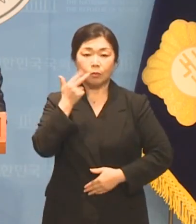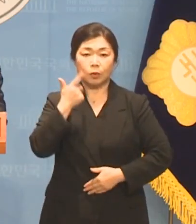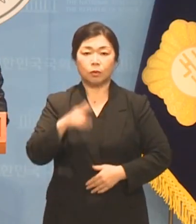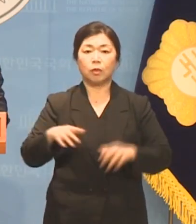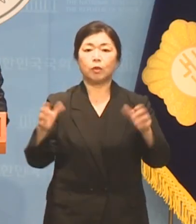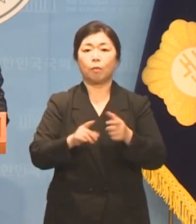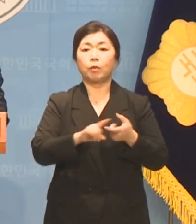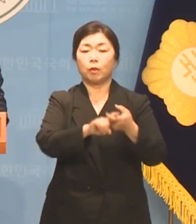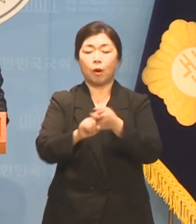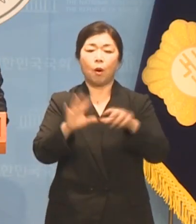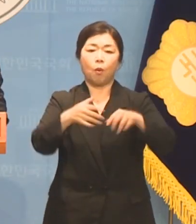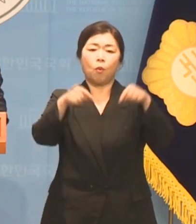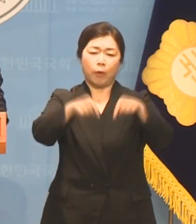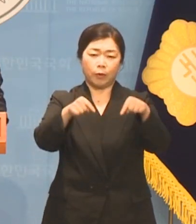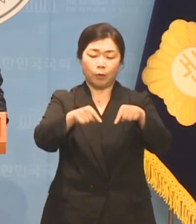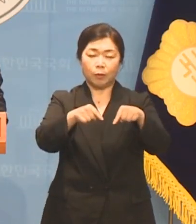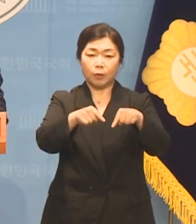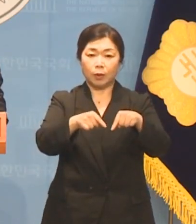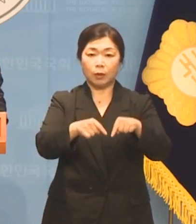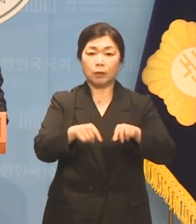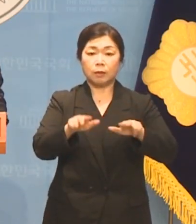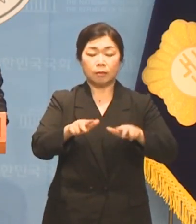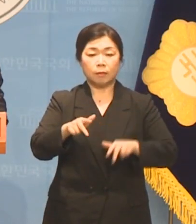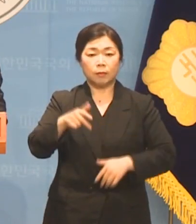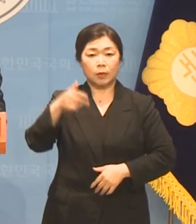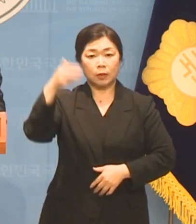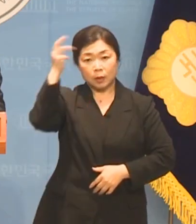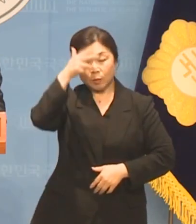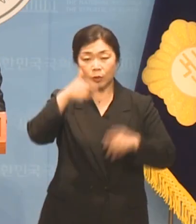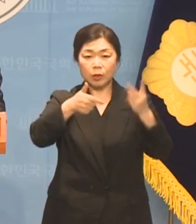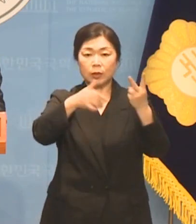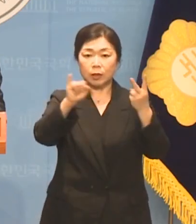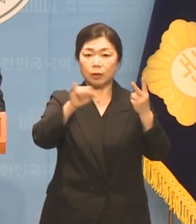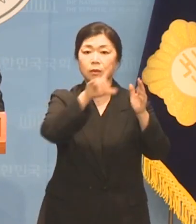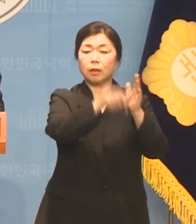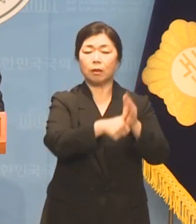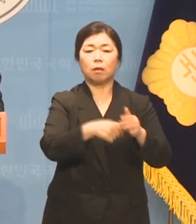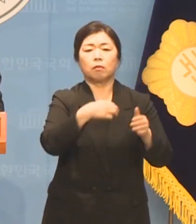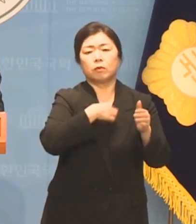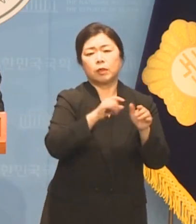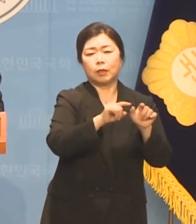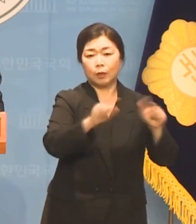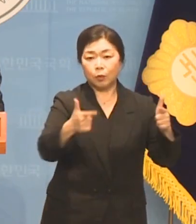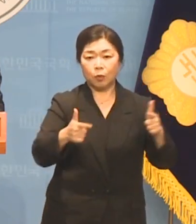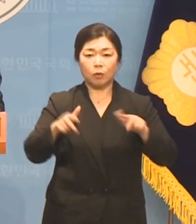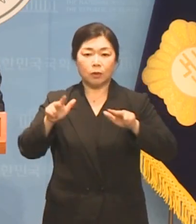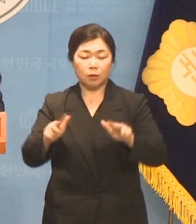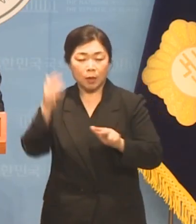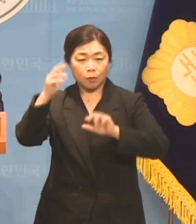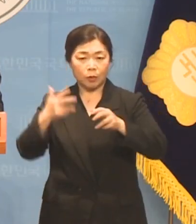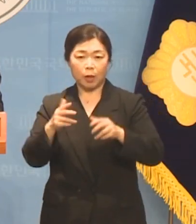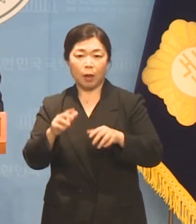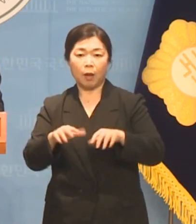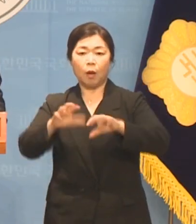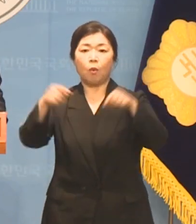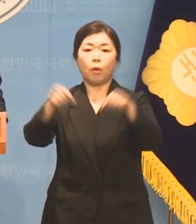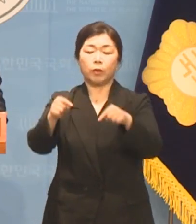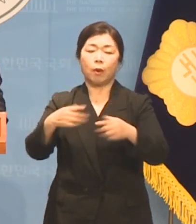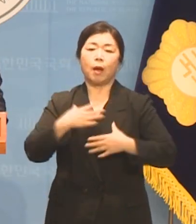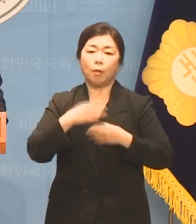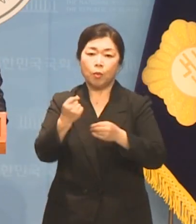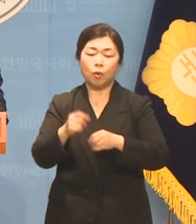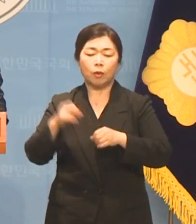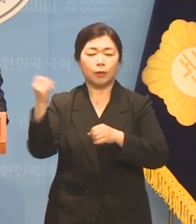외교를 추진하겠습니다. 트럼프 2.0 시대는 위기가 아니라 대한민국 외교 안보 도약의 기회로 만들 수